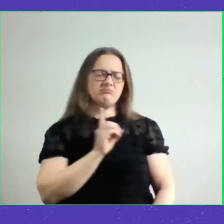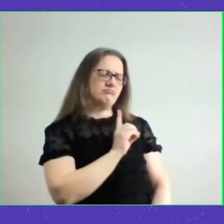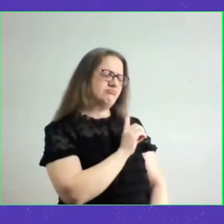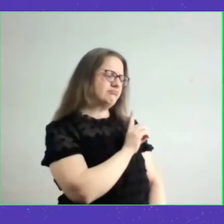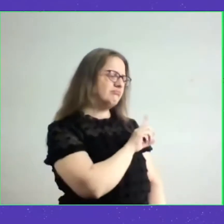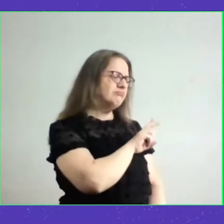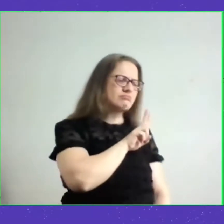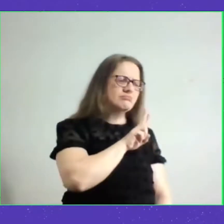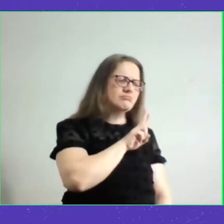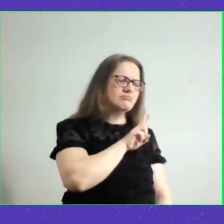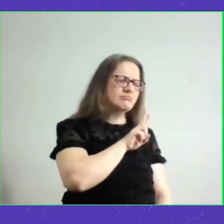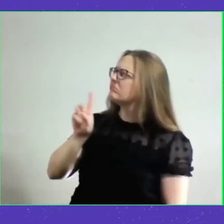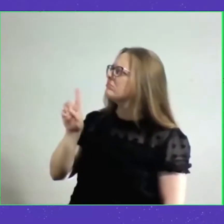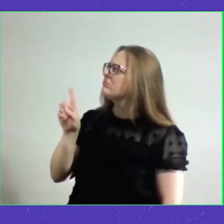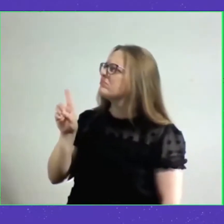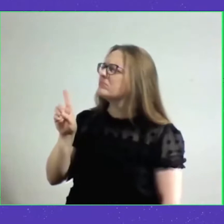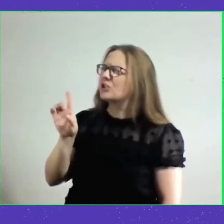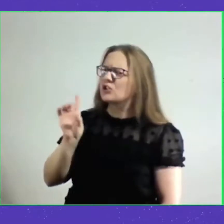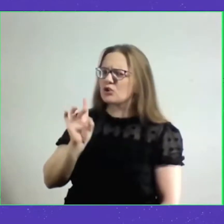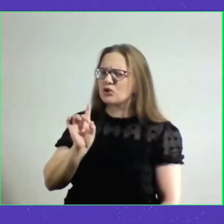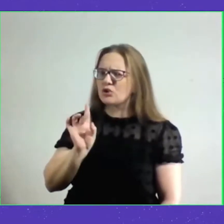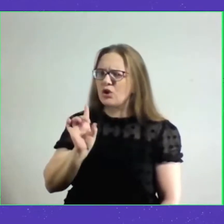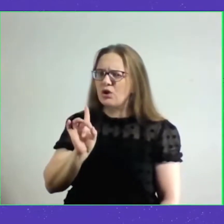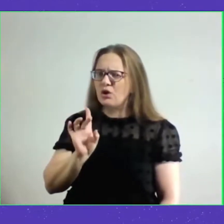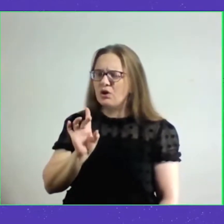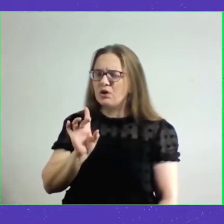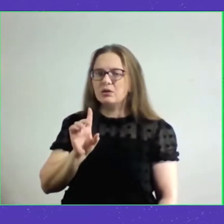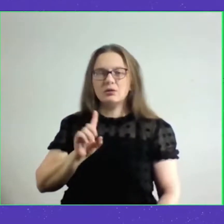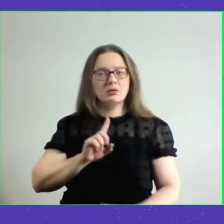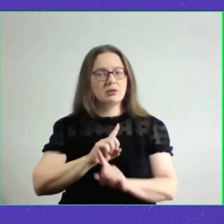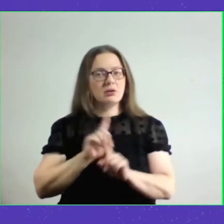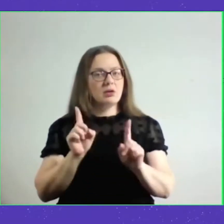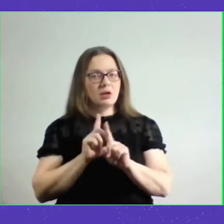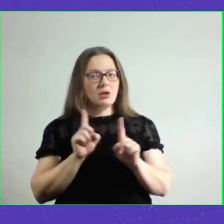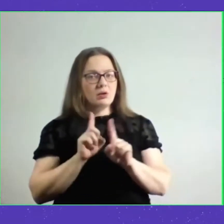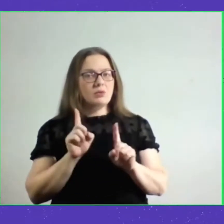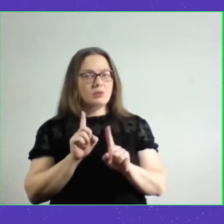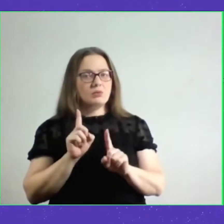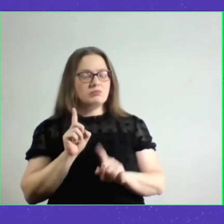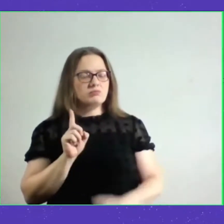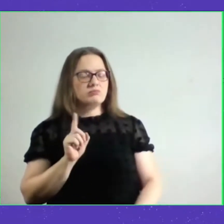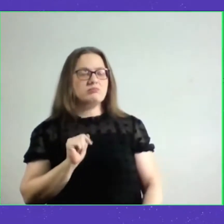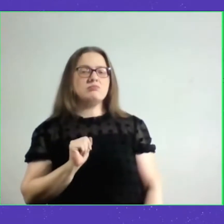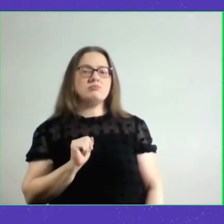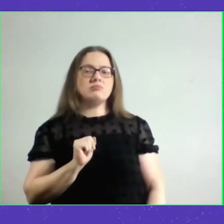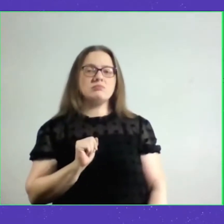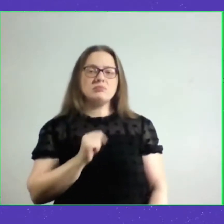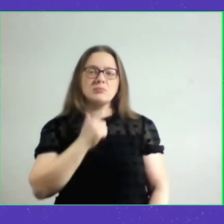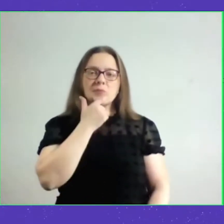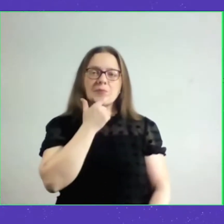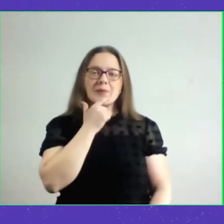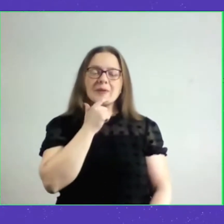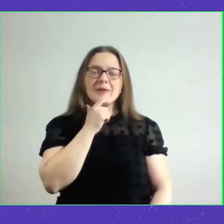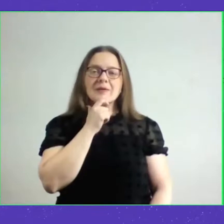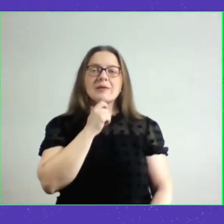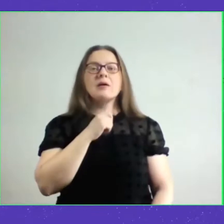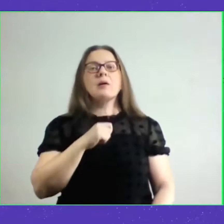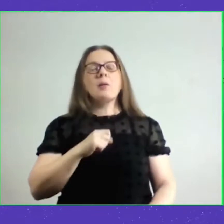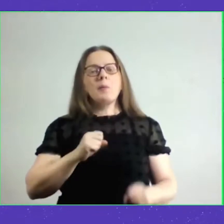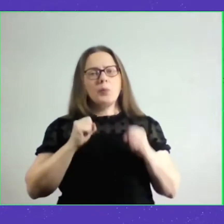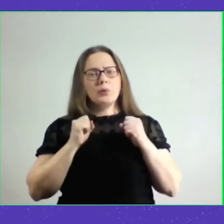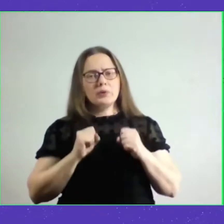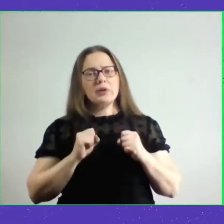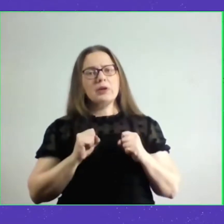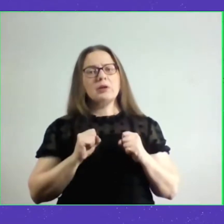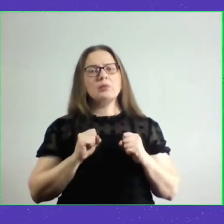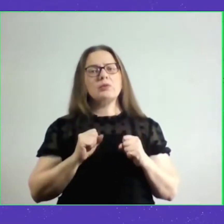para Deus. Mas não é só isso. A gente pode se voltar para Deus e permanecer no mesmo plano. O